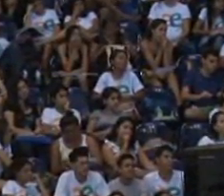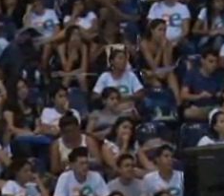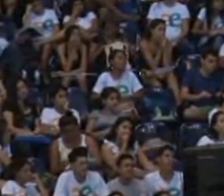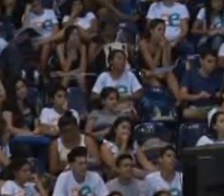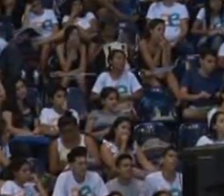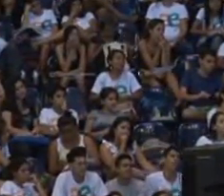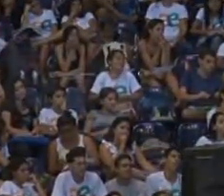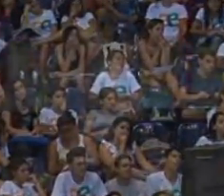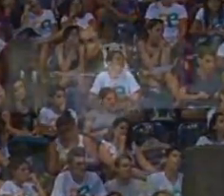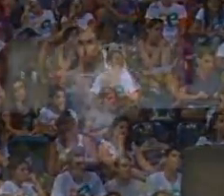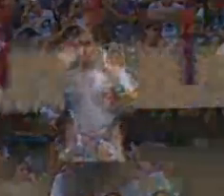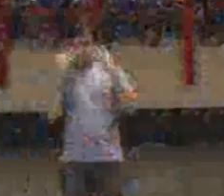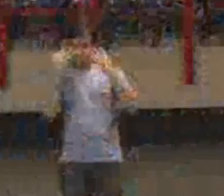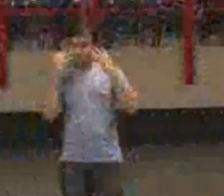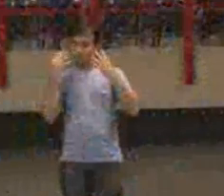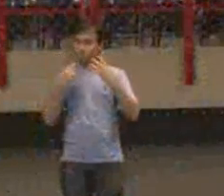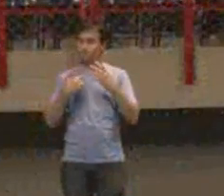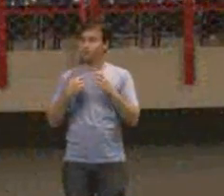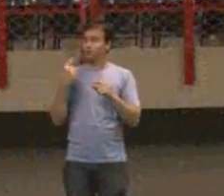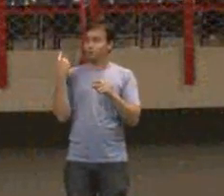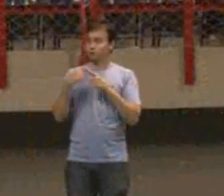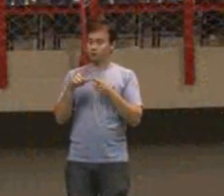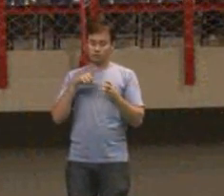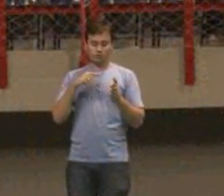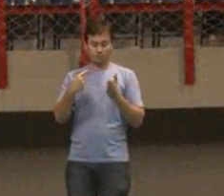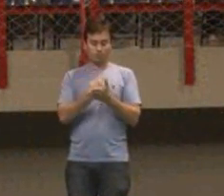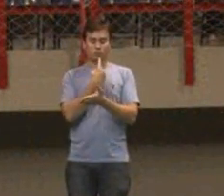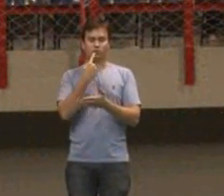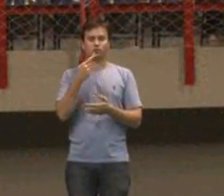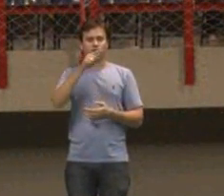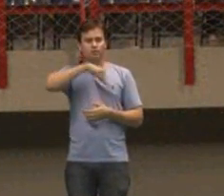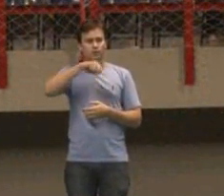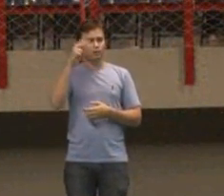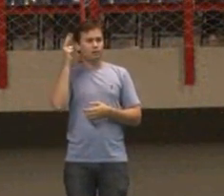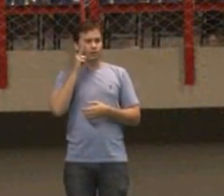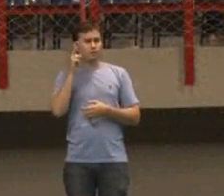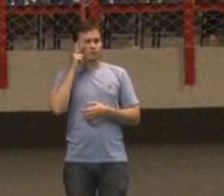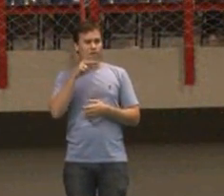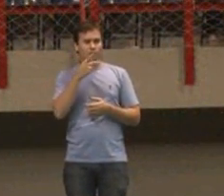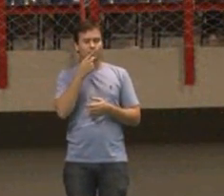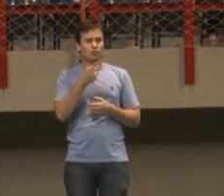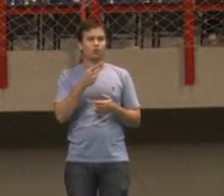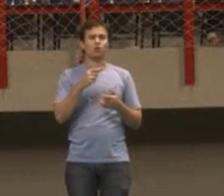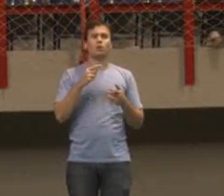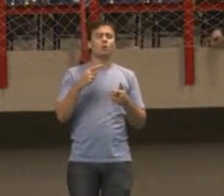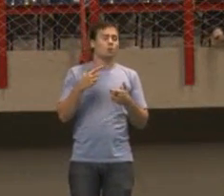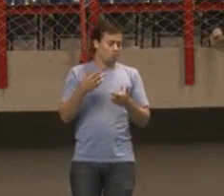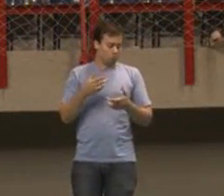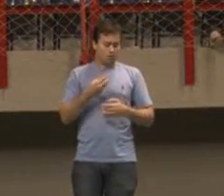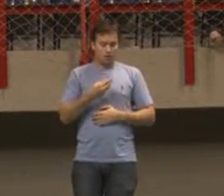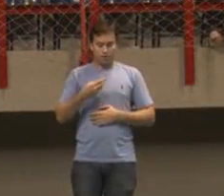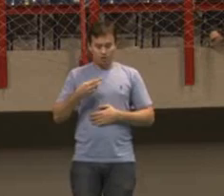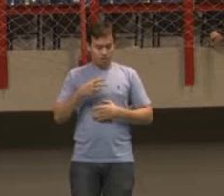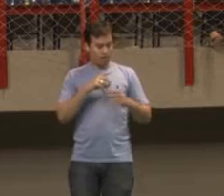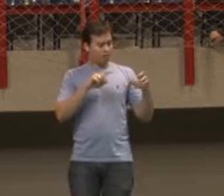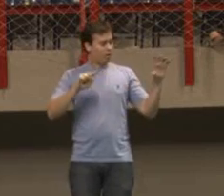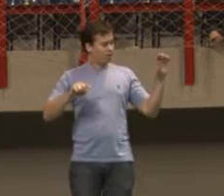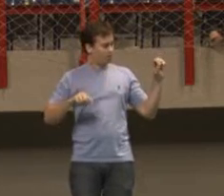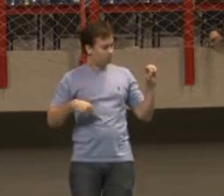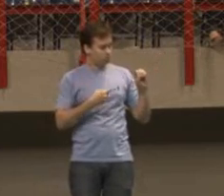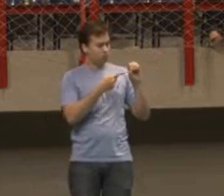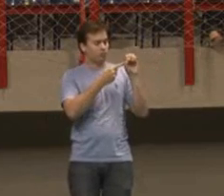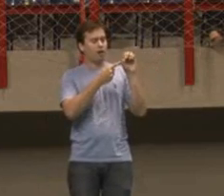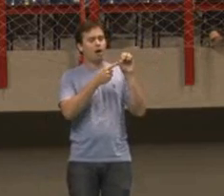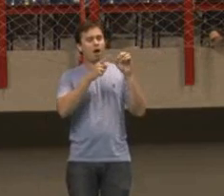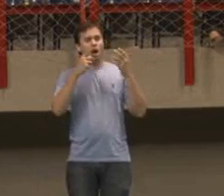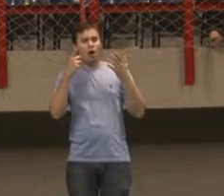aqui agora há pouco, pelo bilhete, quando é que começa a vida? Para muitos, o ato da concepção, o